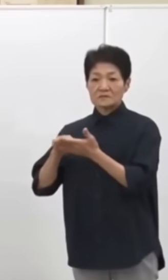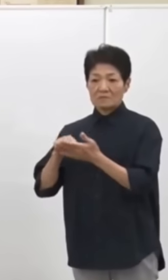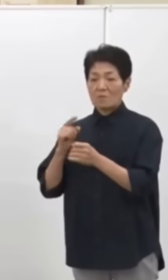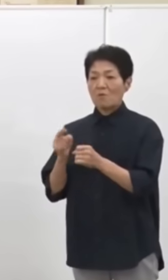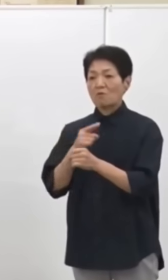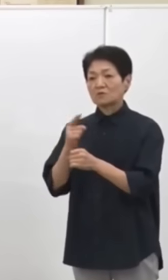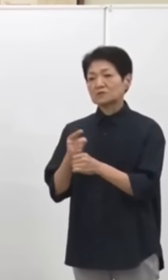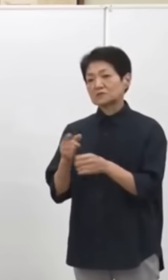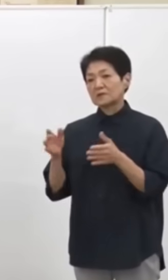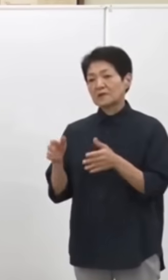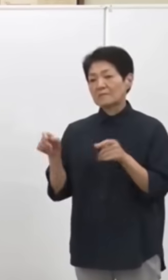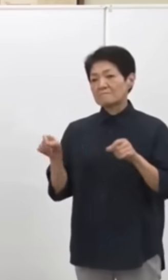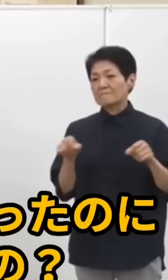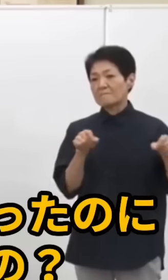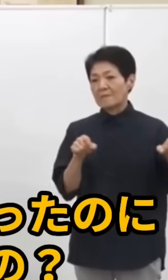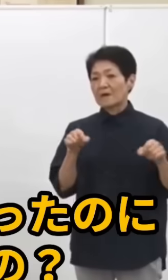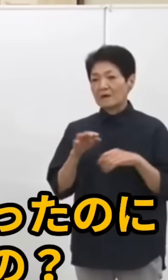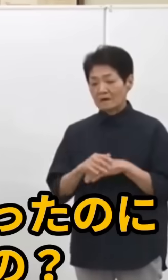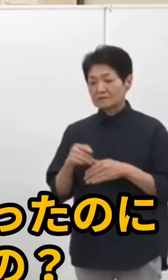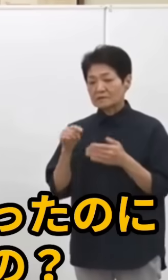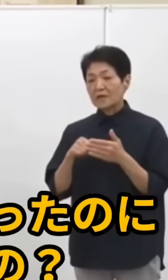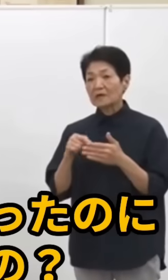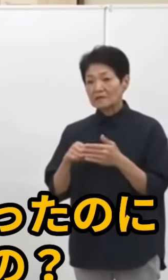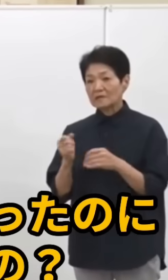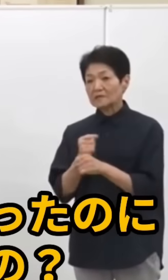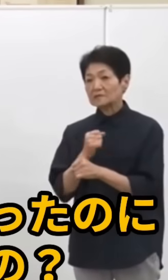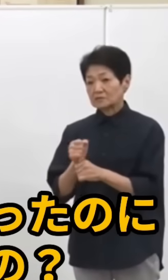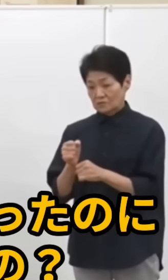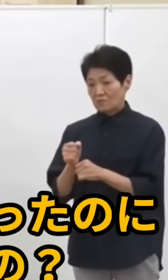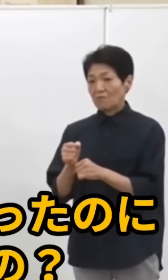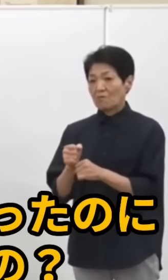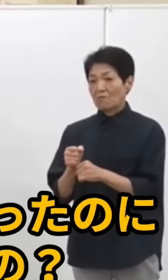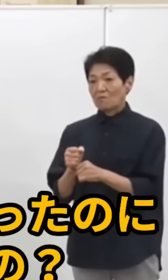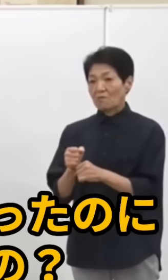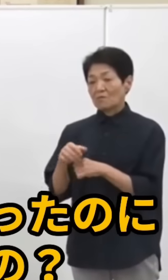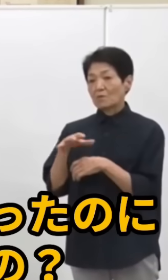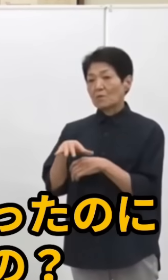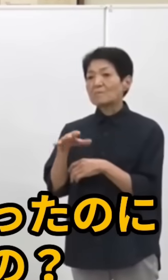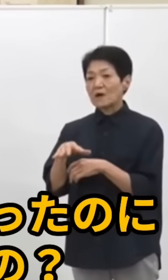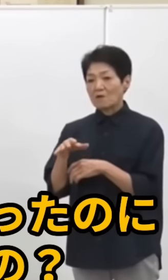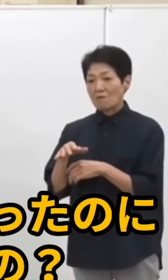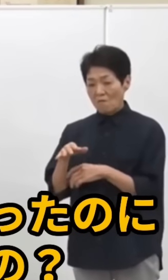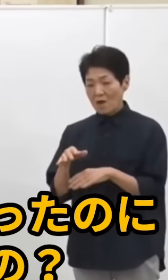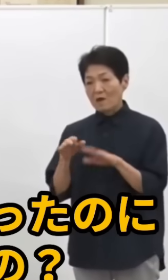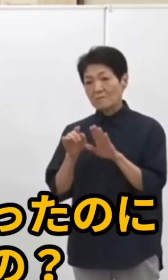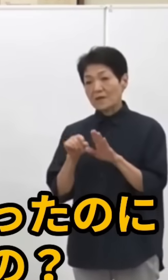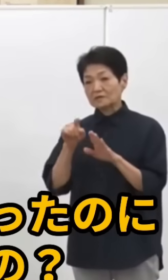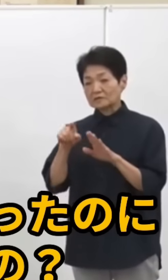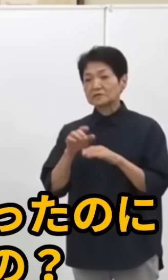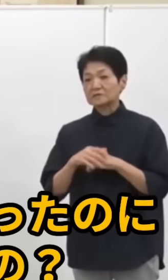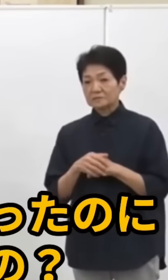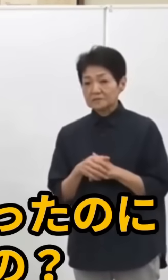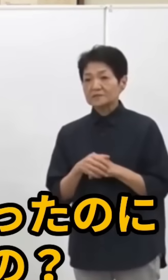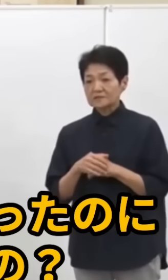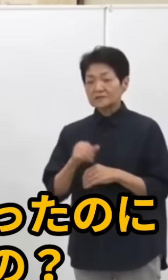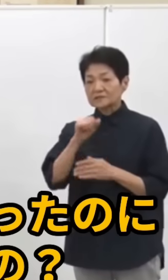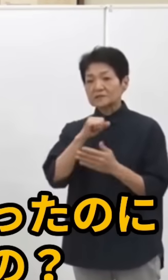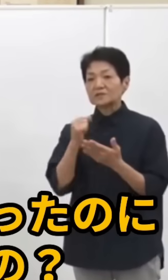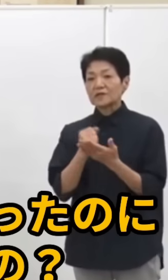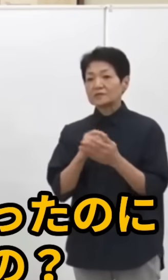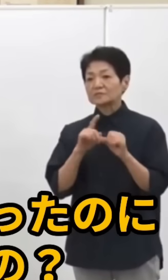ましたし、そういった中でも事業者は前向きにですね、かなりのリソースを割いてこの実現に向け